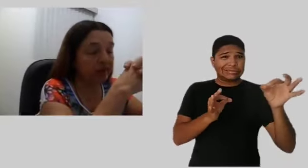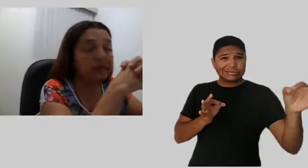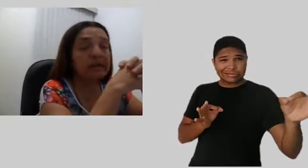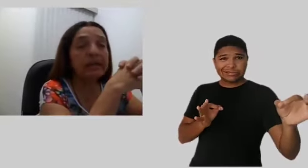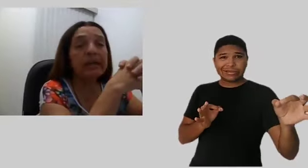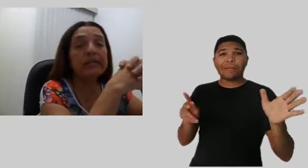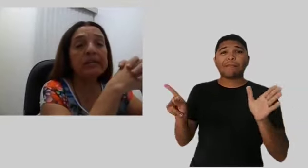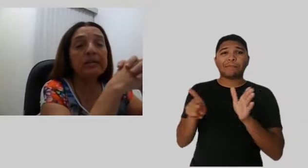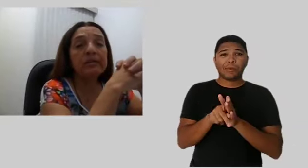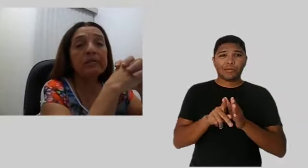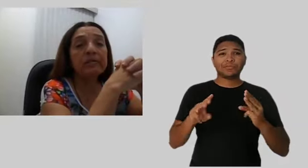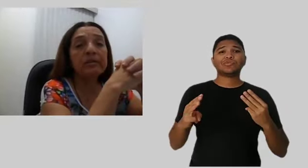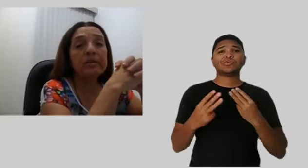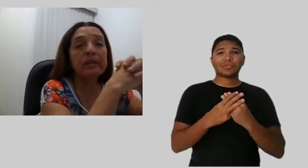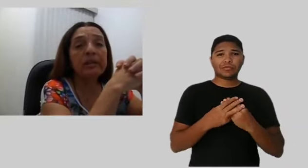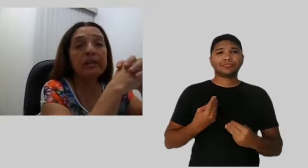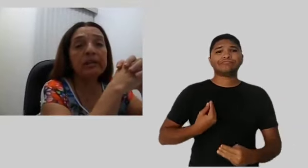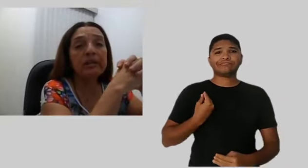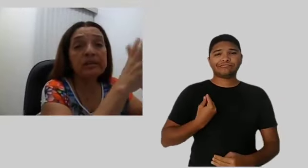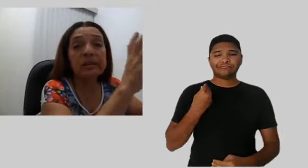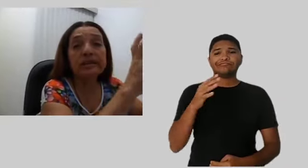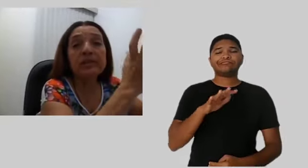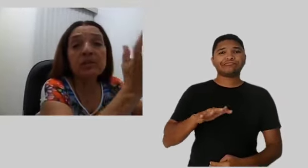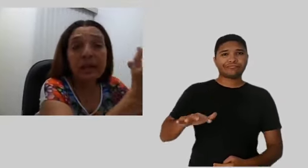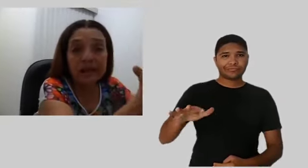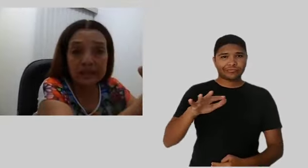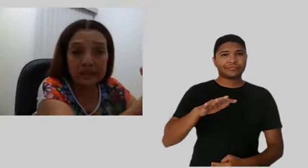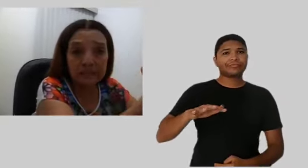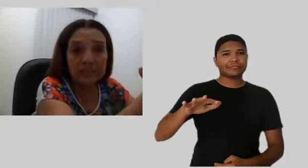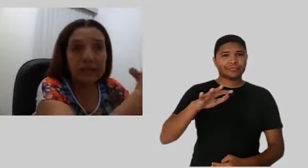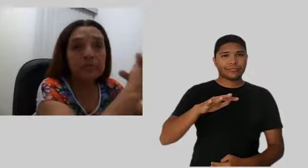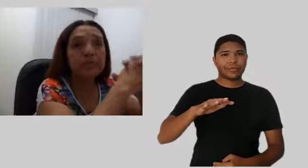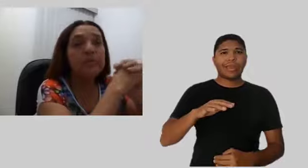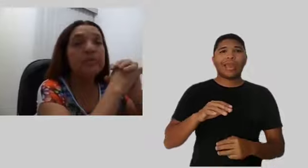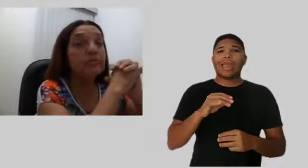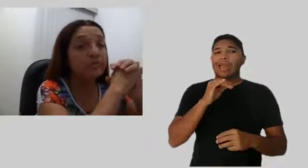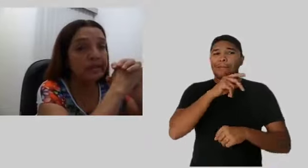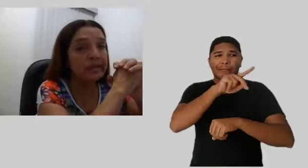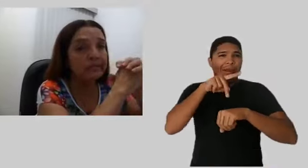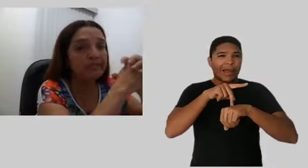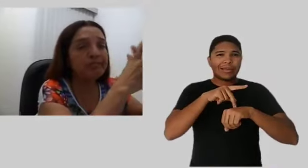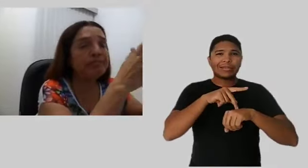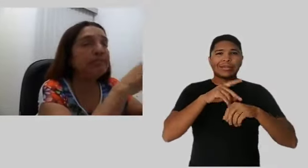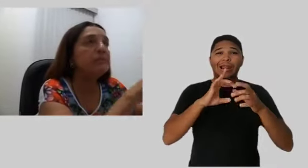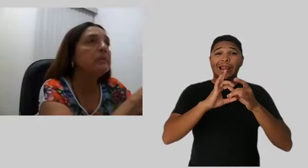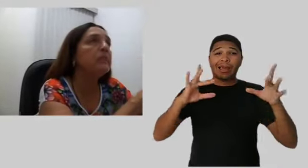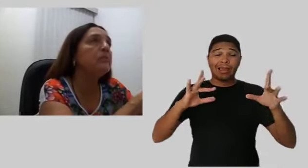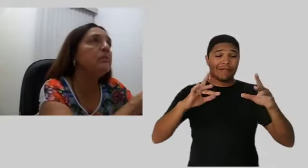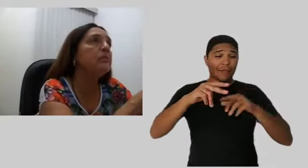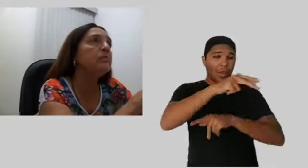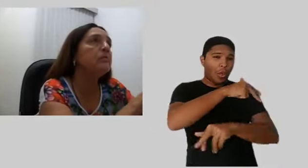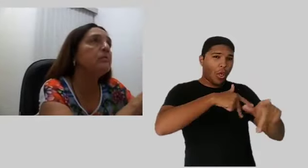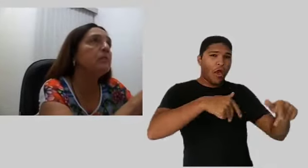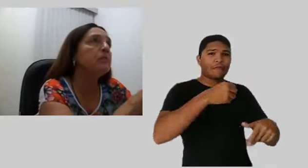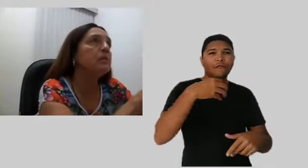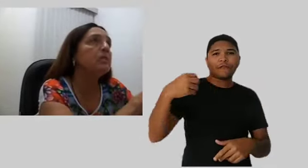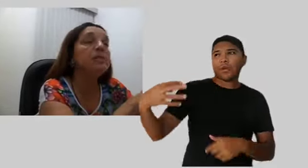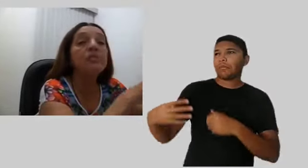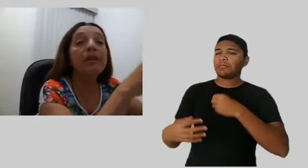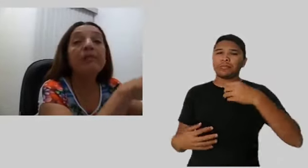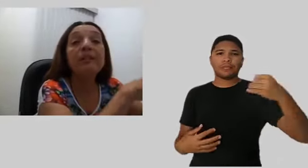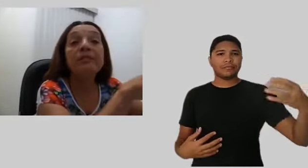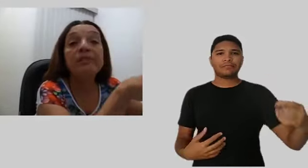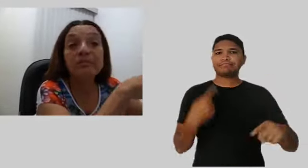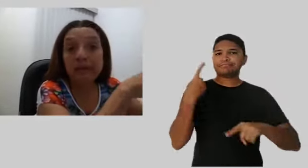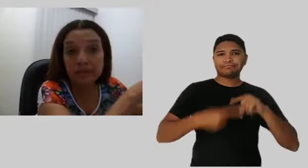né? Vivia em cidades onde eram cidades isoladas para que os judeus vivessem, né? Ele